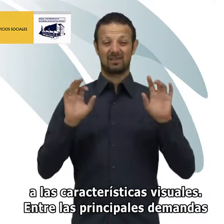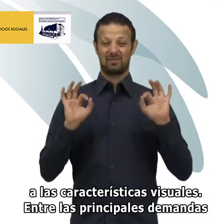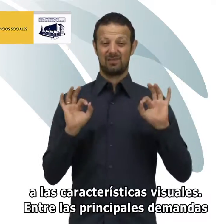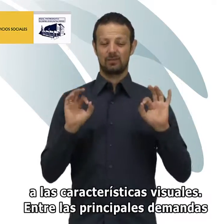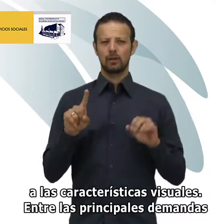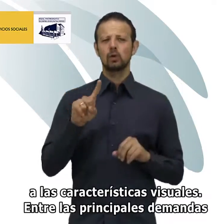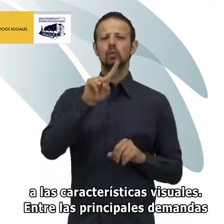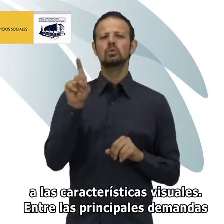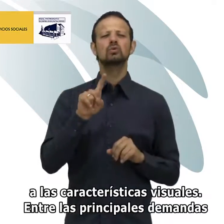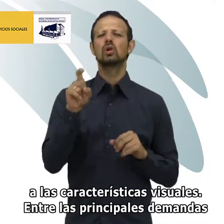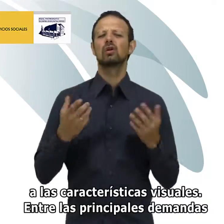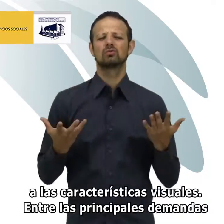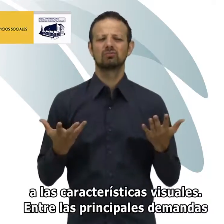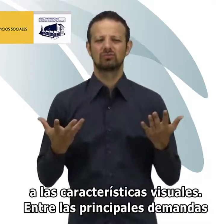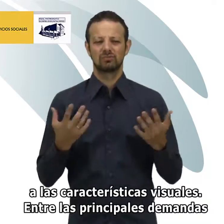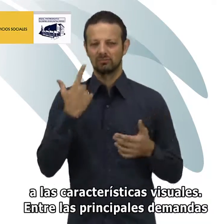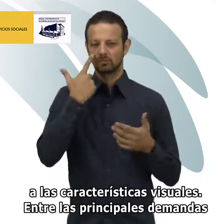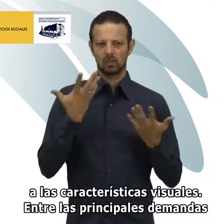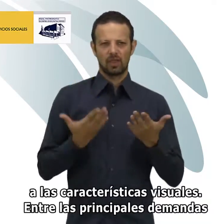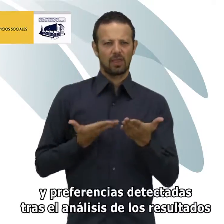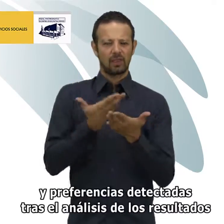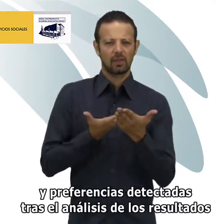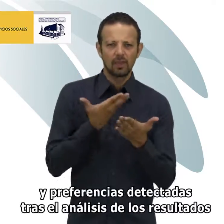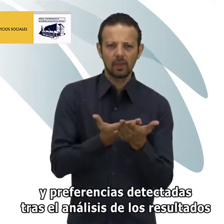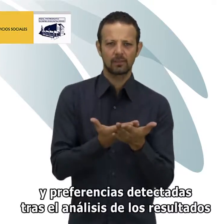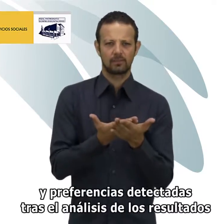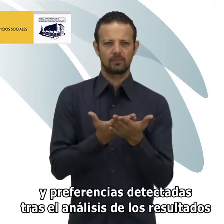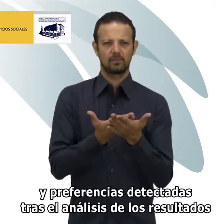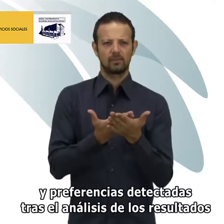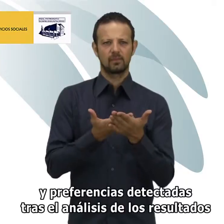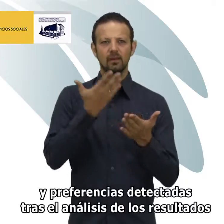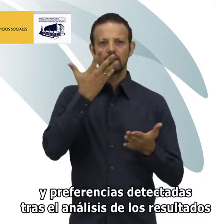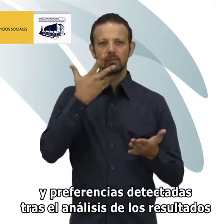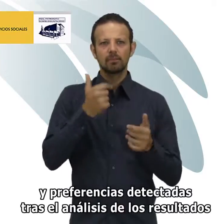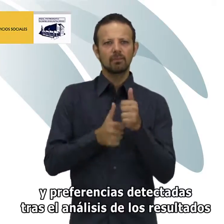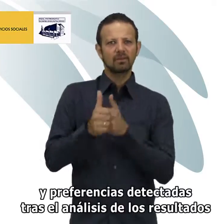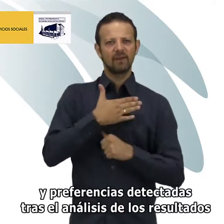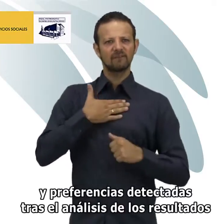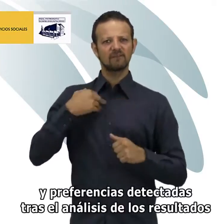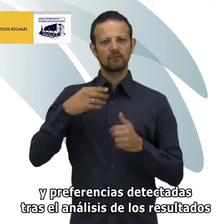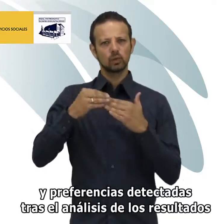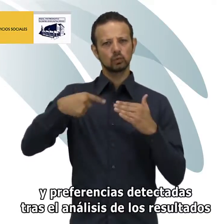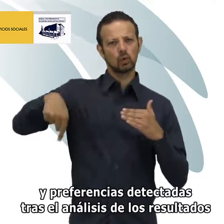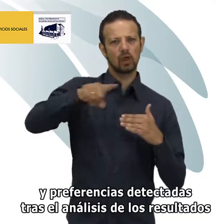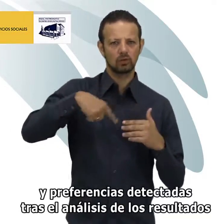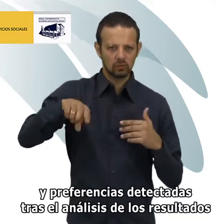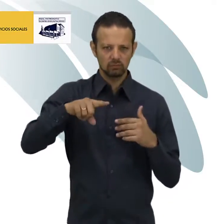Entre las principales demandas y preferencias detectadas tras el análisis de los resultados del cuestionario, cabe